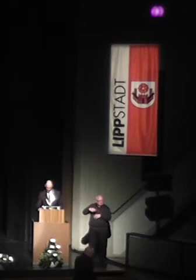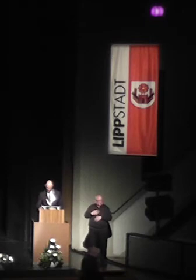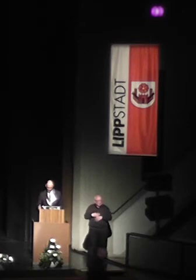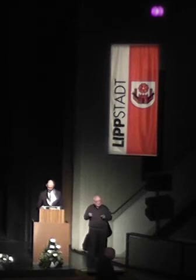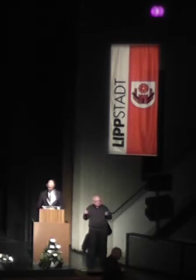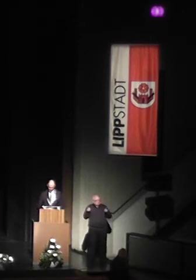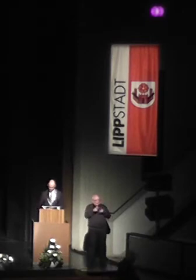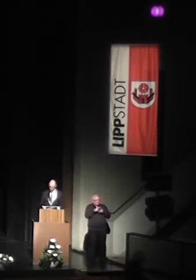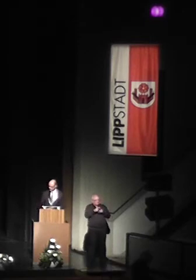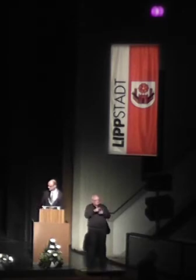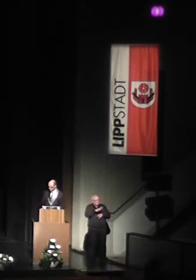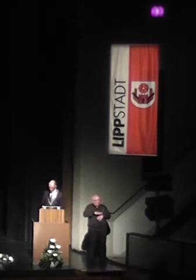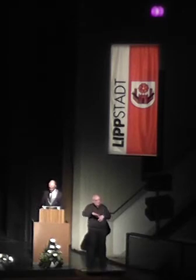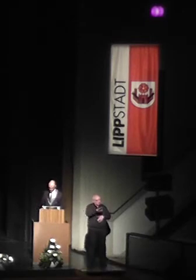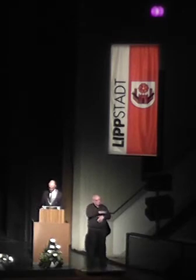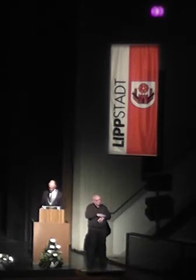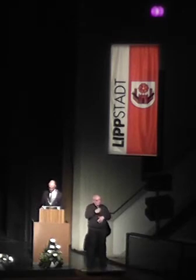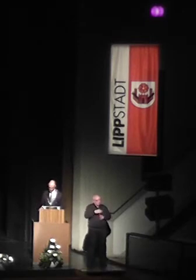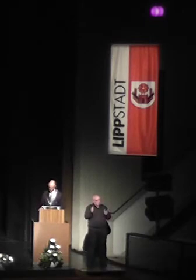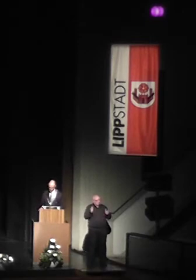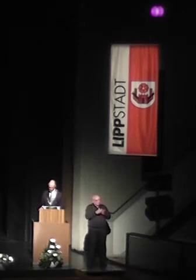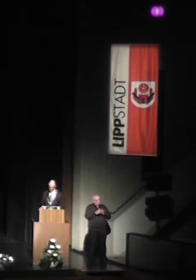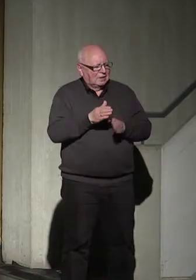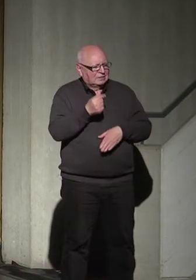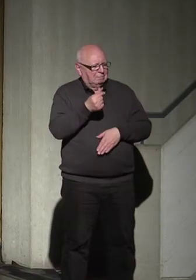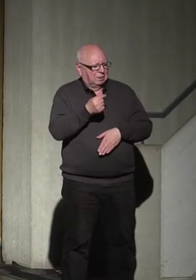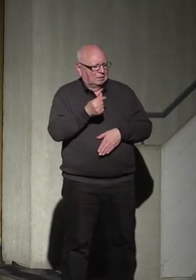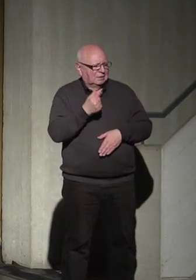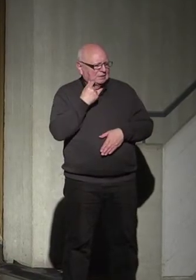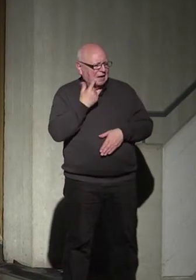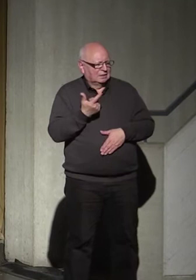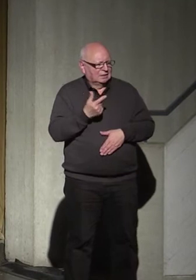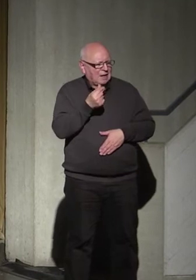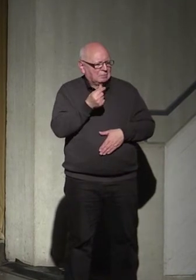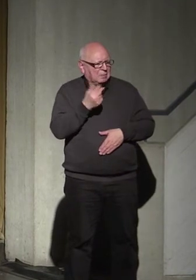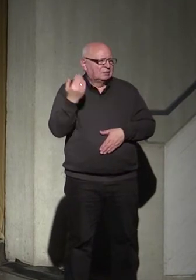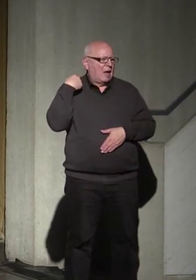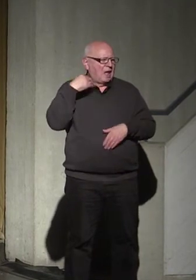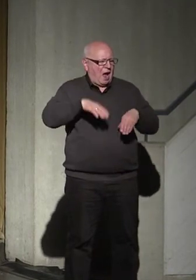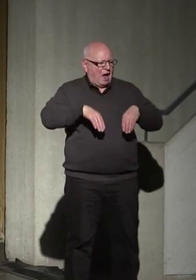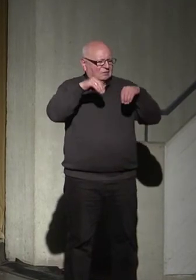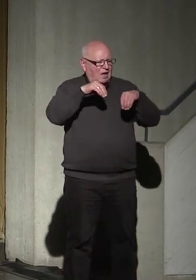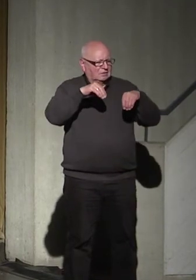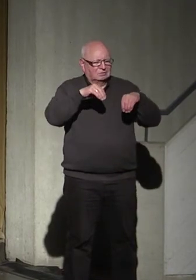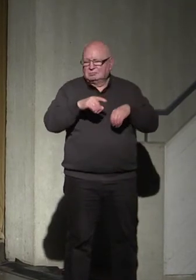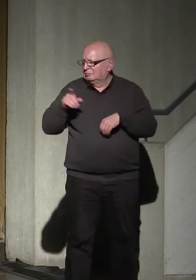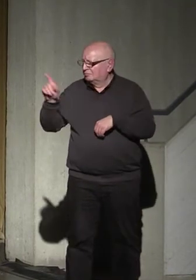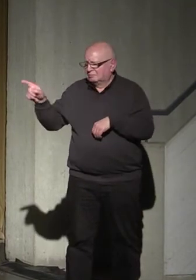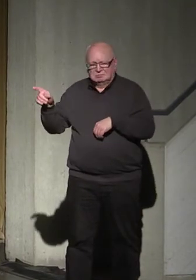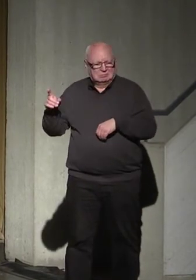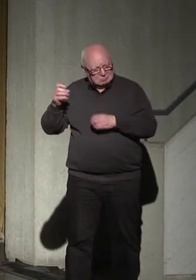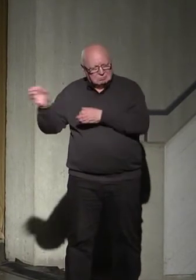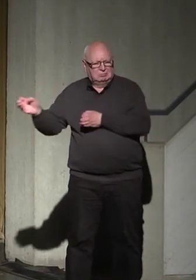Park eingefallen, heute meistens kurz TAP genannt. Als das TAP damals seinen Anfang nahm, haben Sie sich konstruktiv